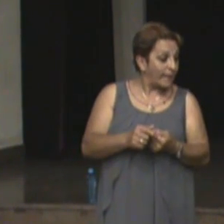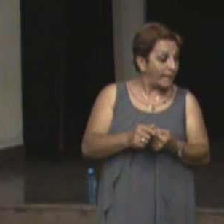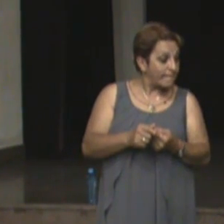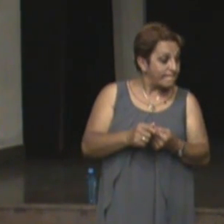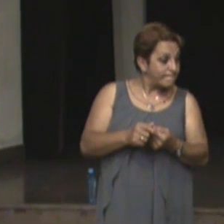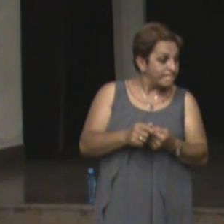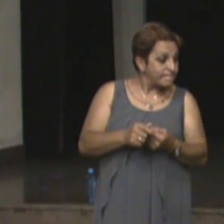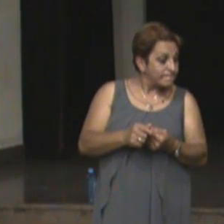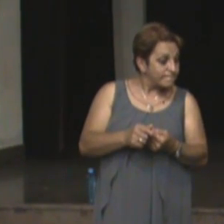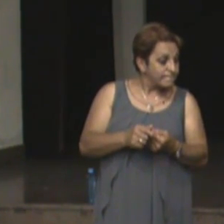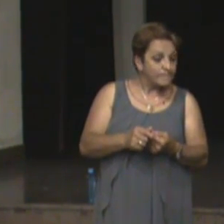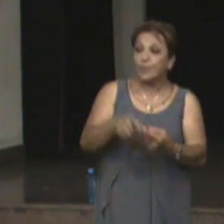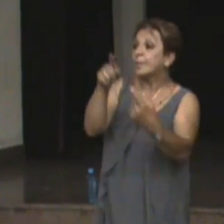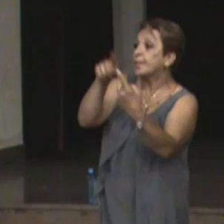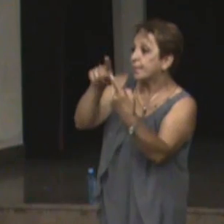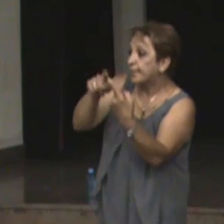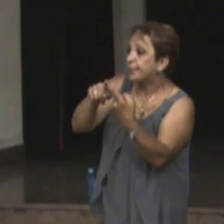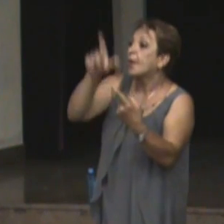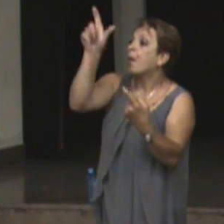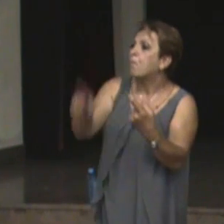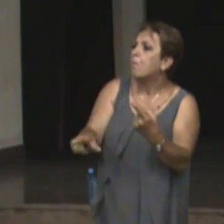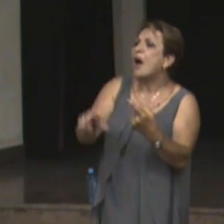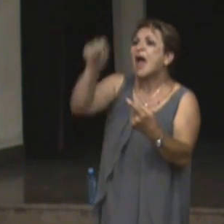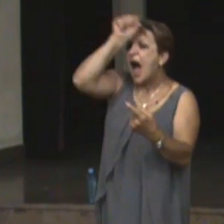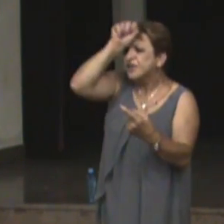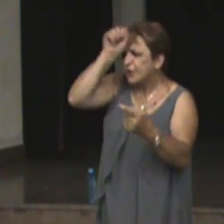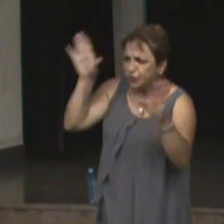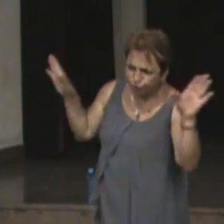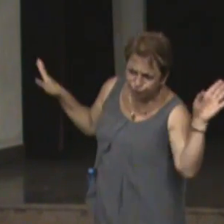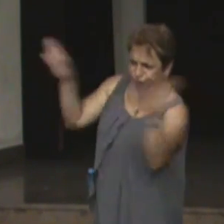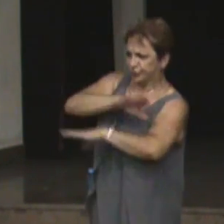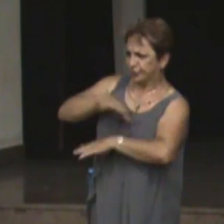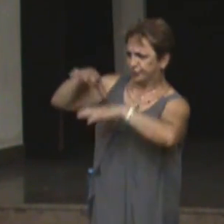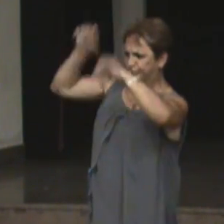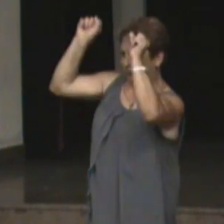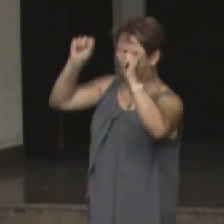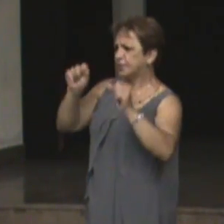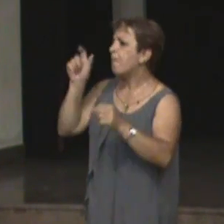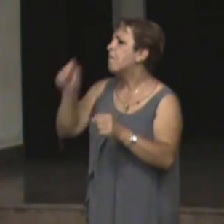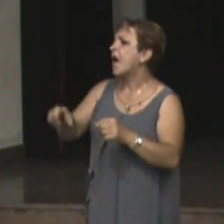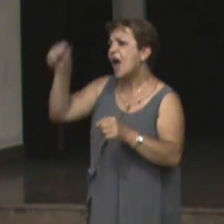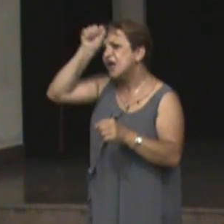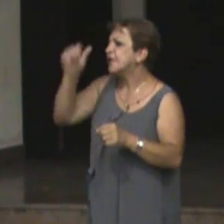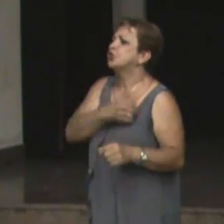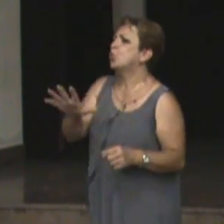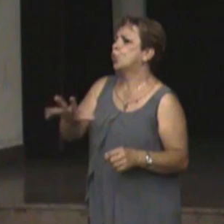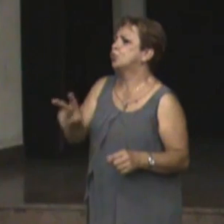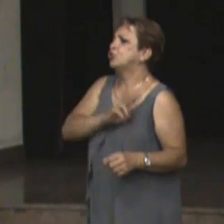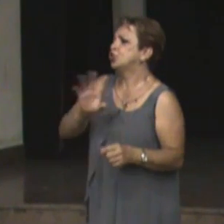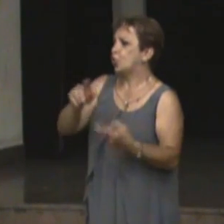ընդհանրապես չի ուզում լսել Աստծո խոսքը եւ անտարբեր է Աստծո խոսքի հանդեպ։